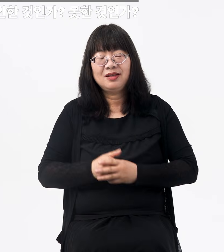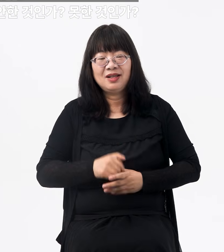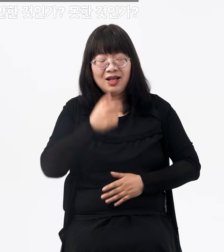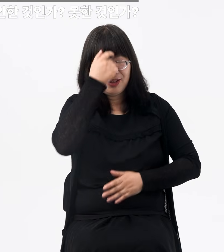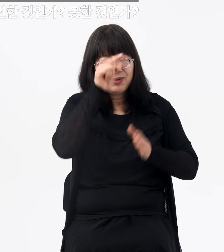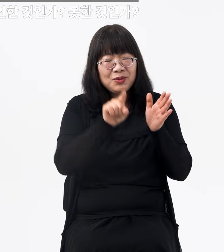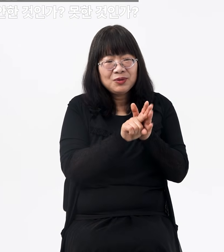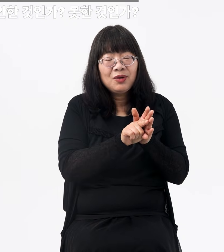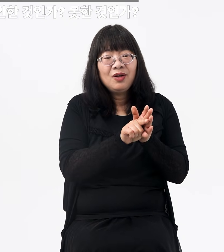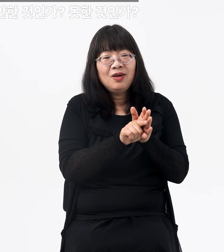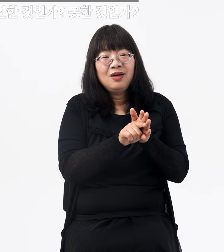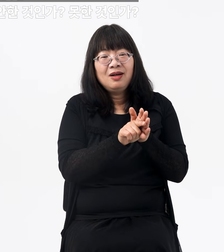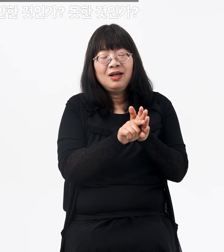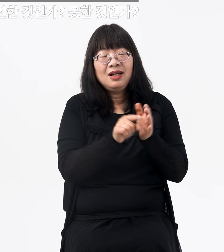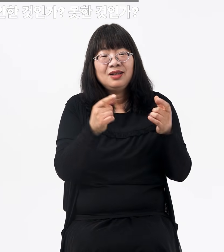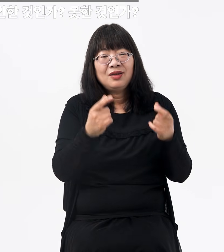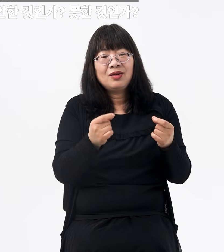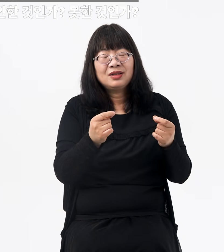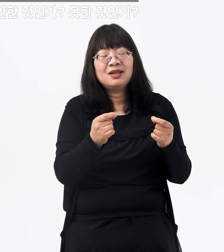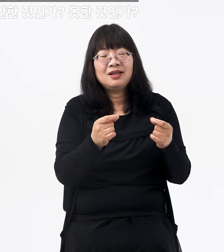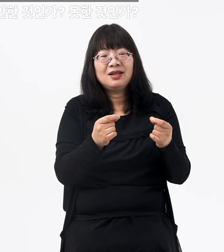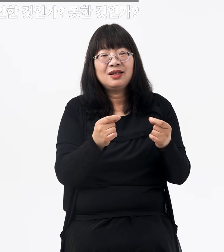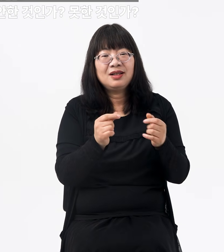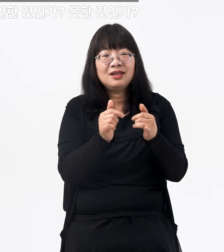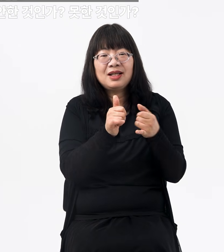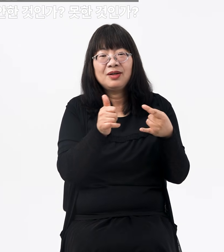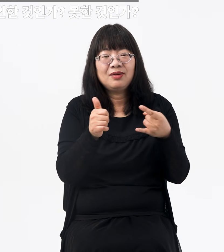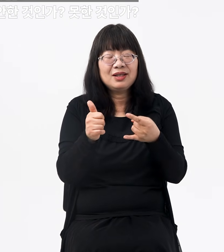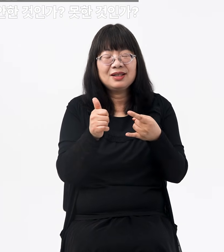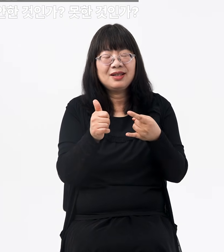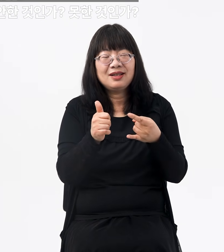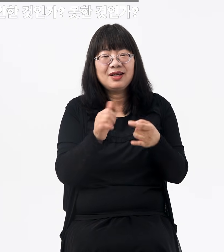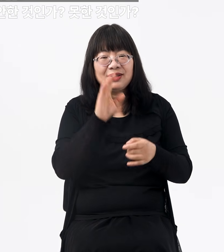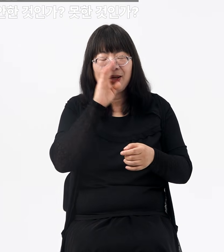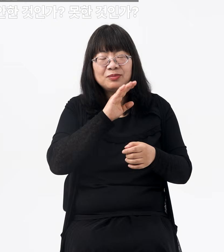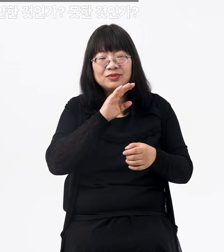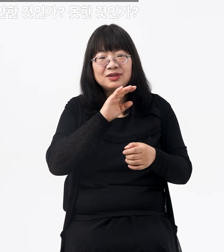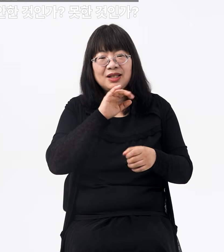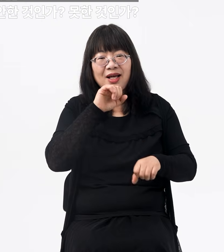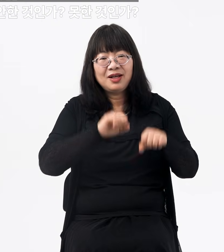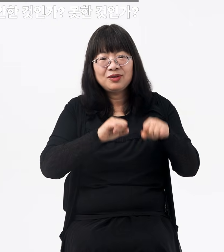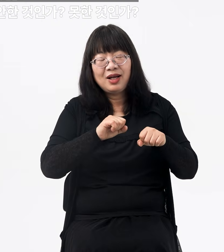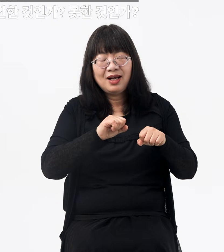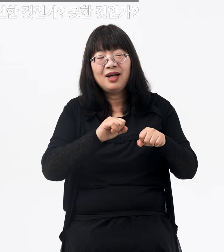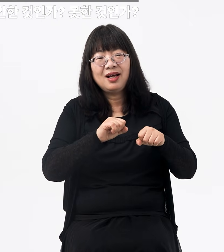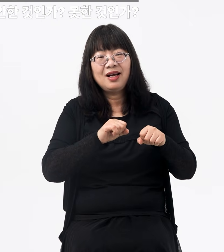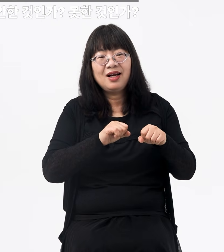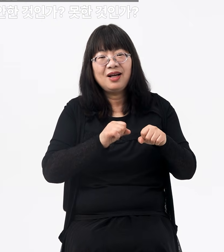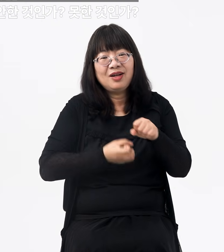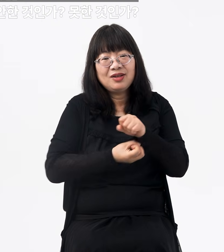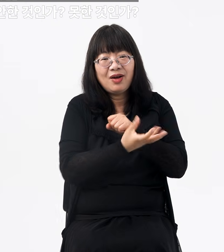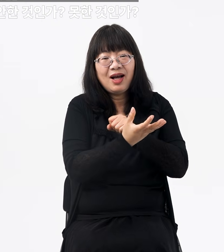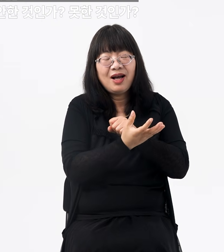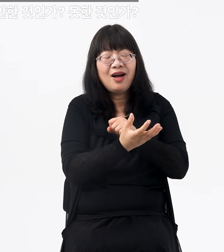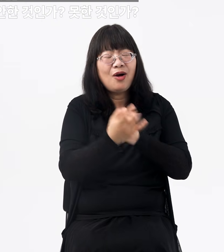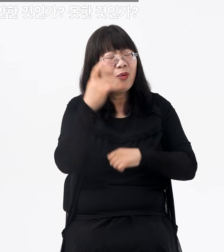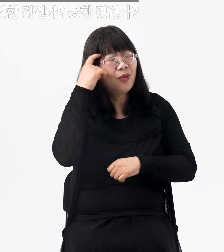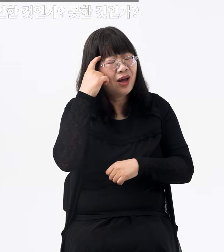기독교가 왜 이렇게 됐을까요? 우리 신앙인들이 도대체 신앙함이